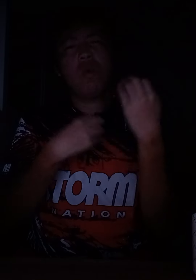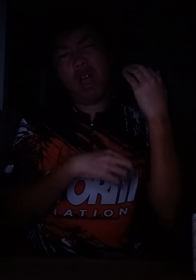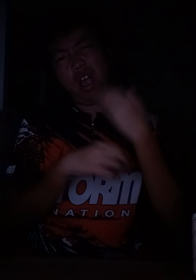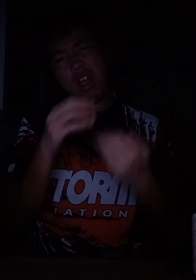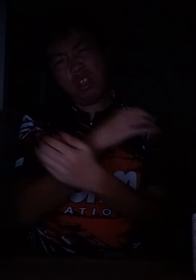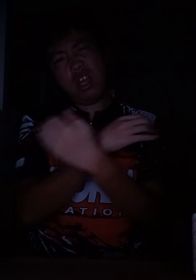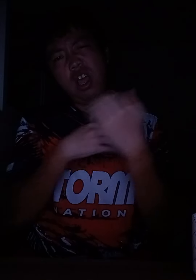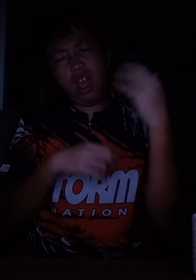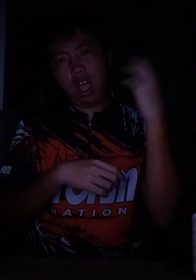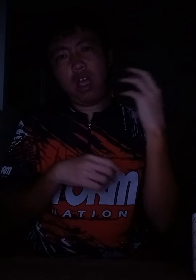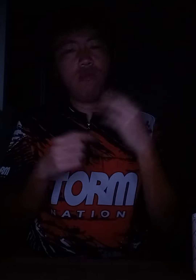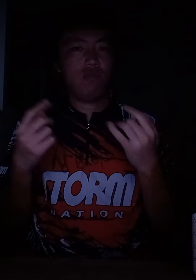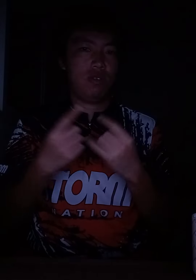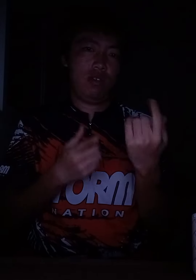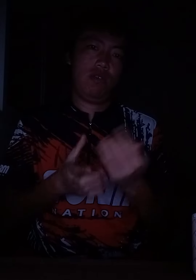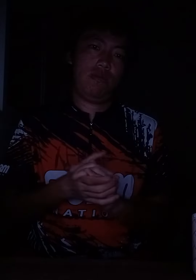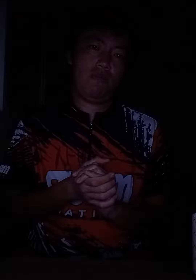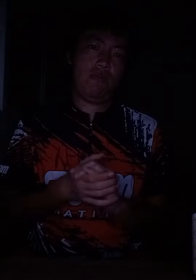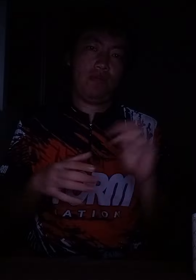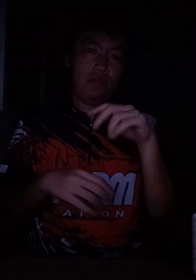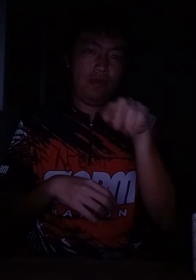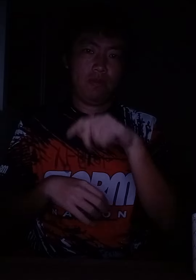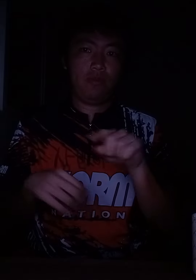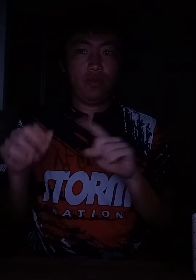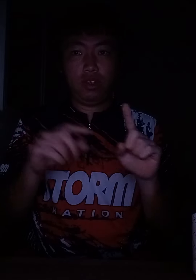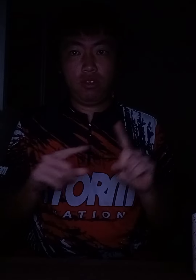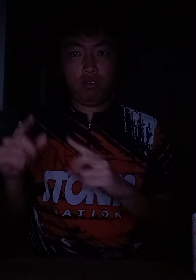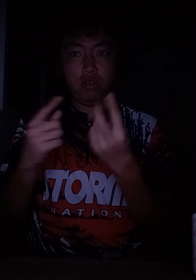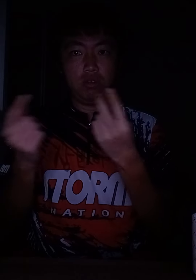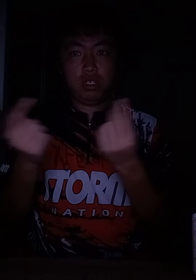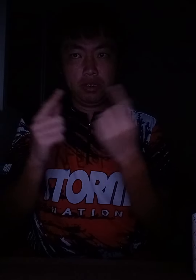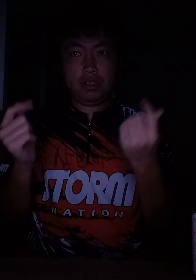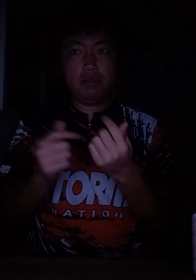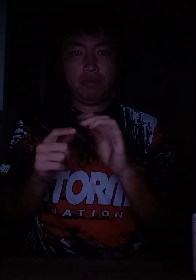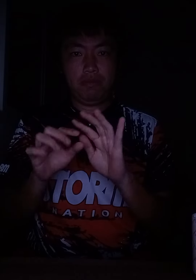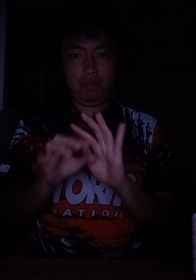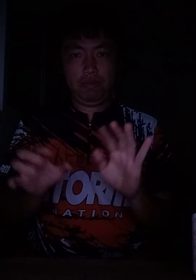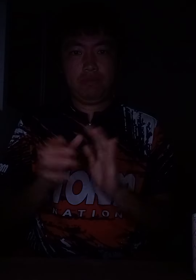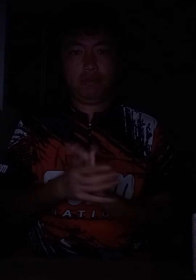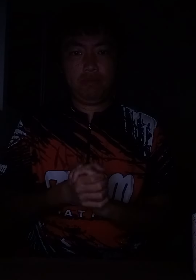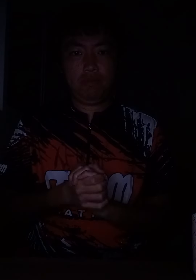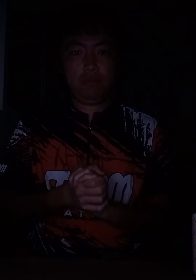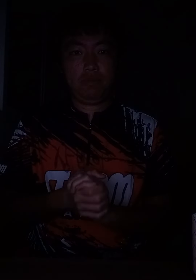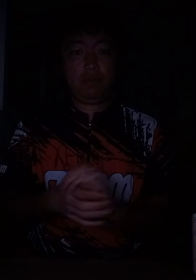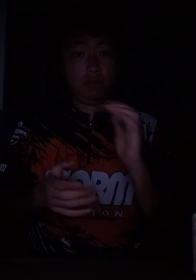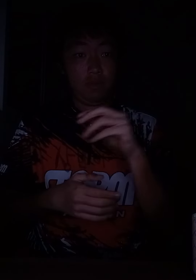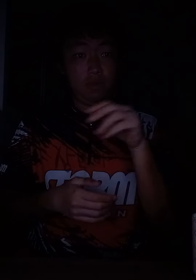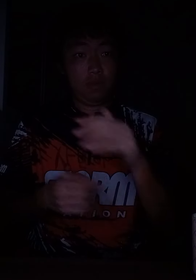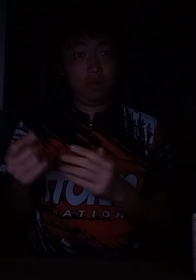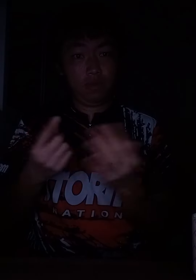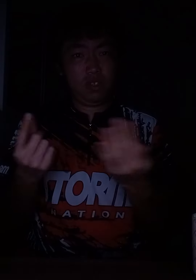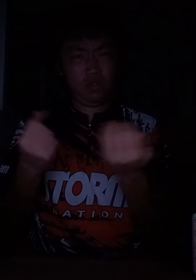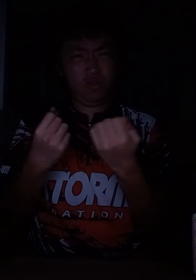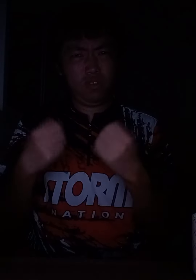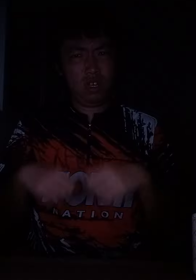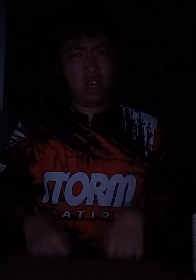전치 2주의 부상을 당했는데 무엇보다 정신적 고통이 심하다고 말합니다. 무서워요. 사람을 대하는 것도